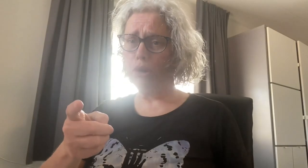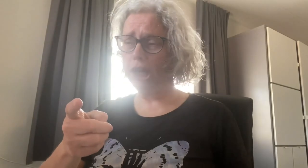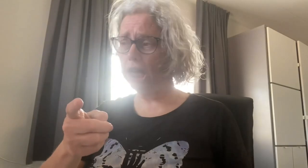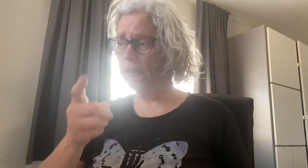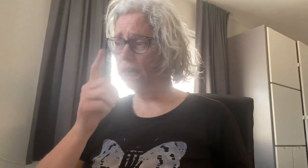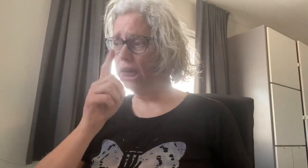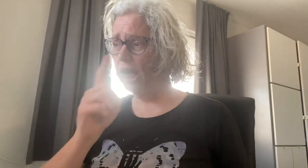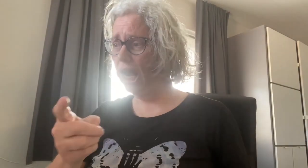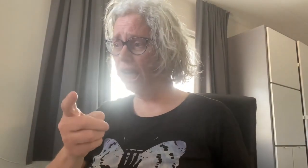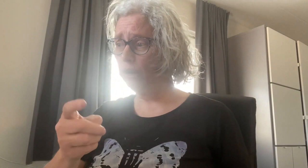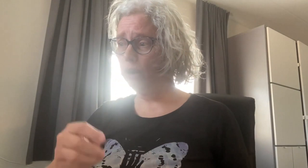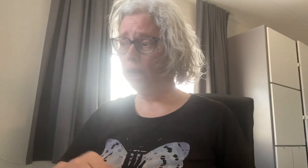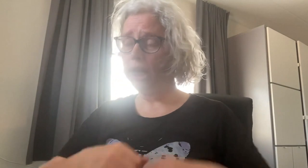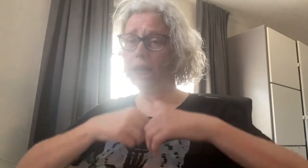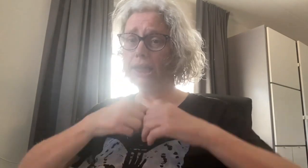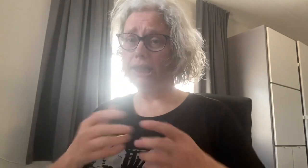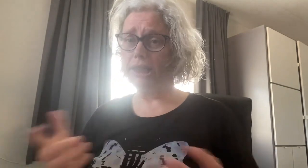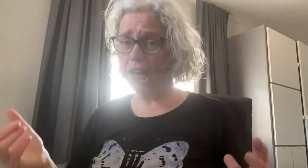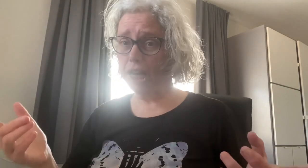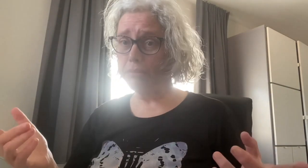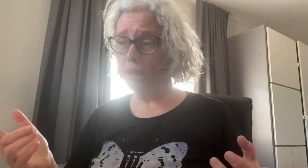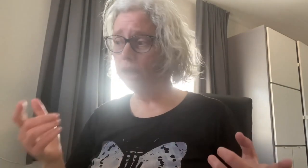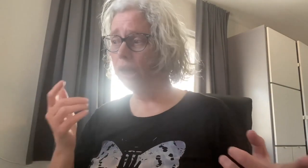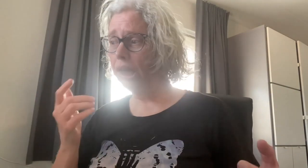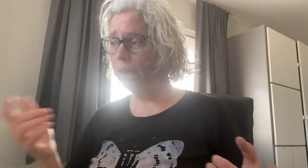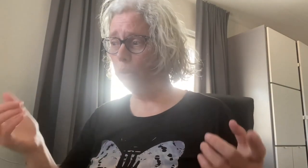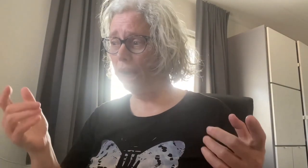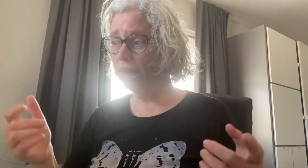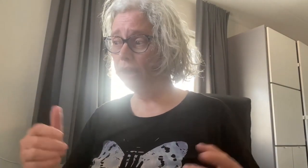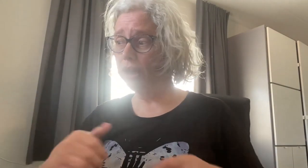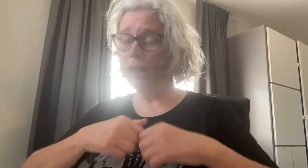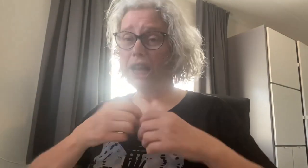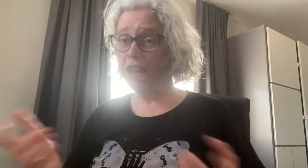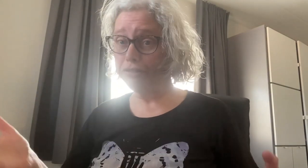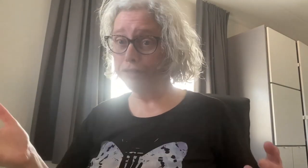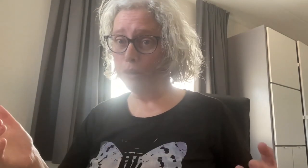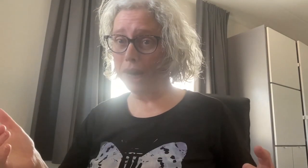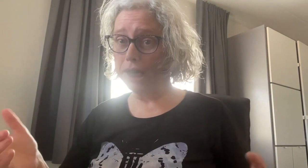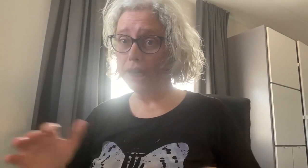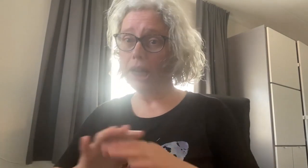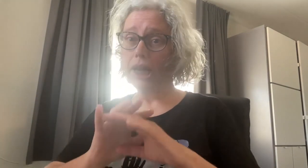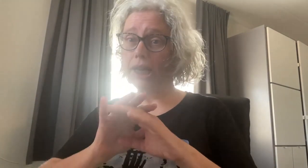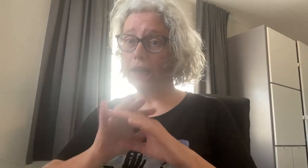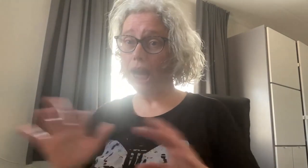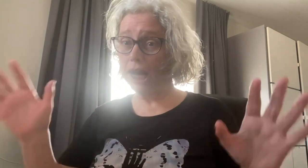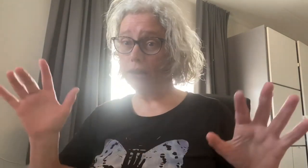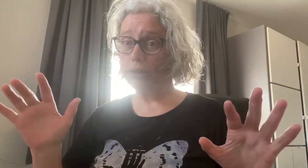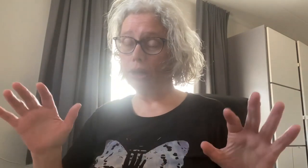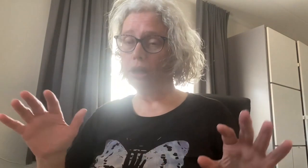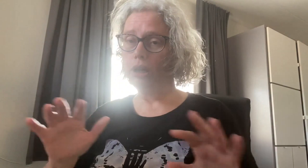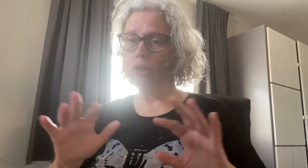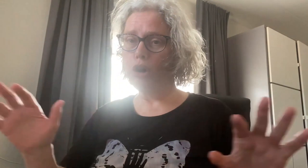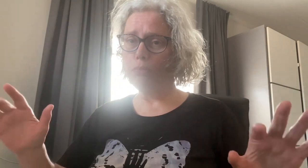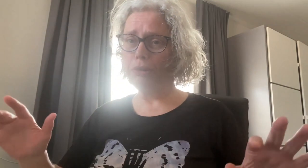bullying now. Anytime, anywhere, everywhere, anyhow.